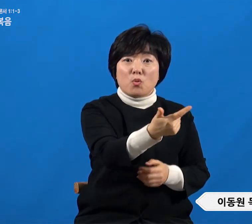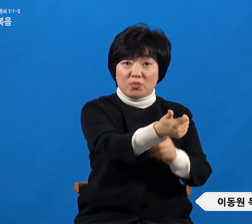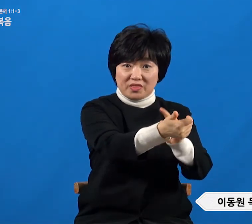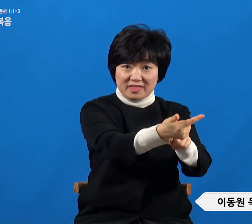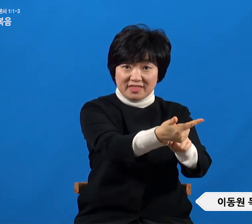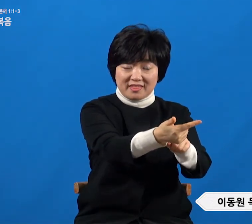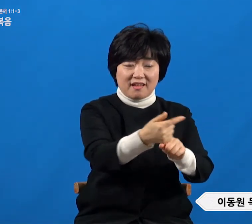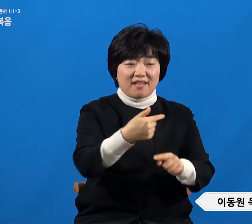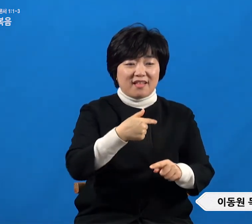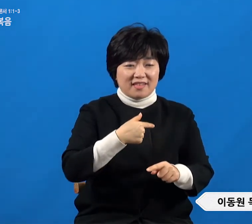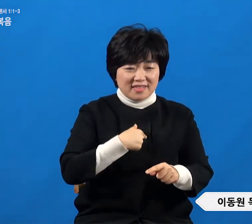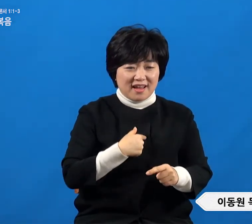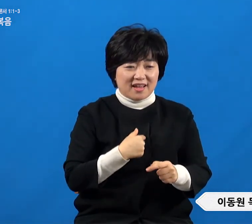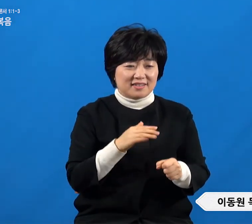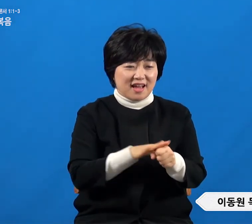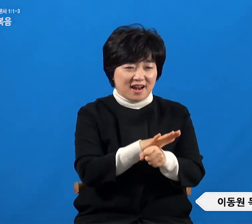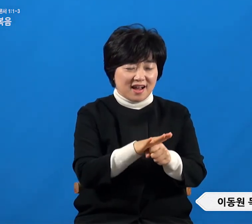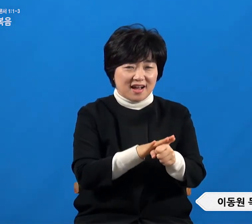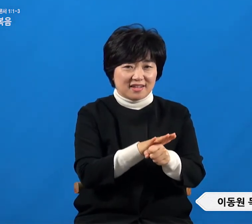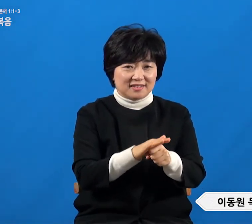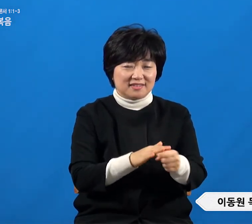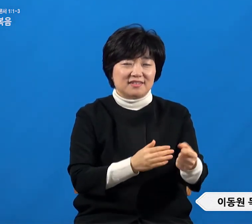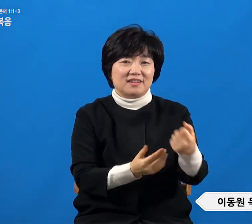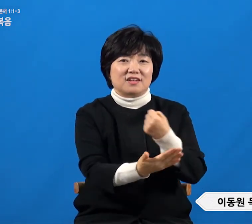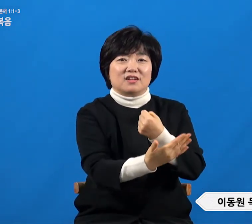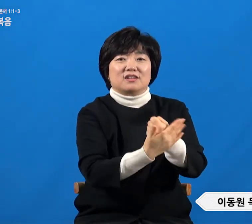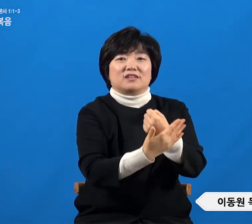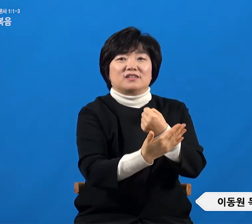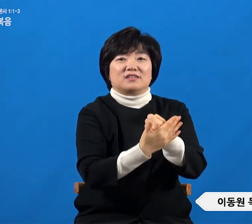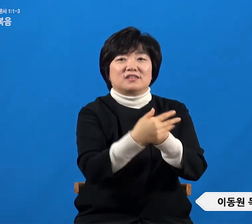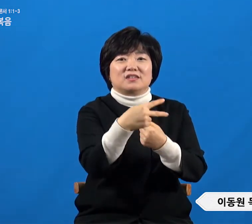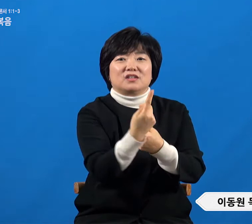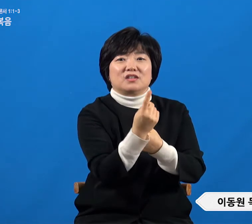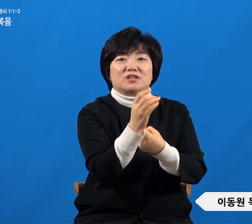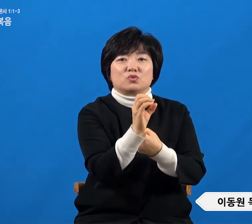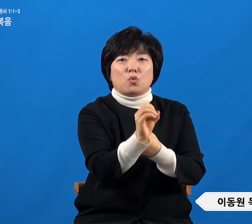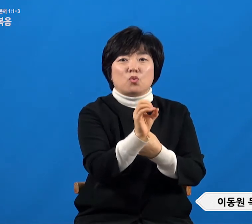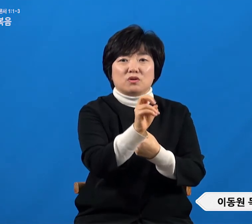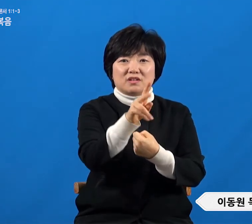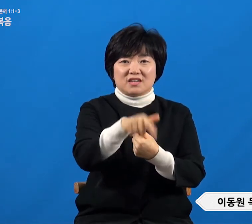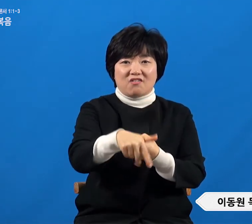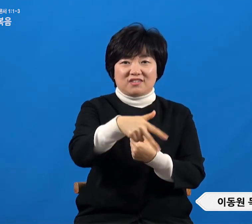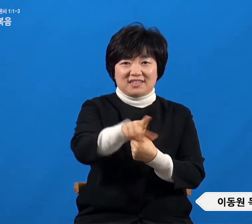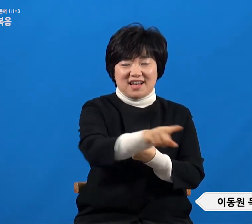나의 사랑하는 동력자 이렇게 말합니다. 나의 사랑하는 동력자.